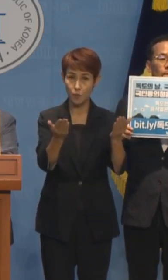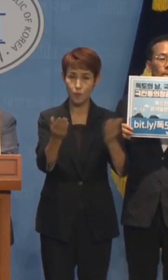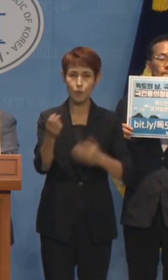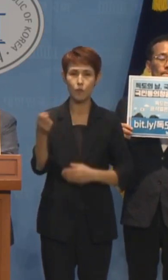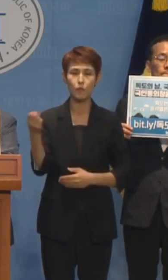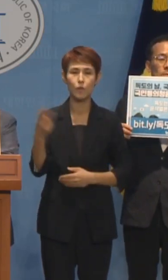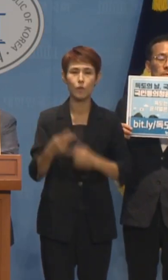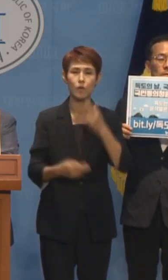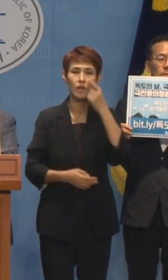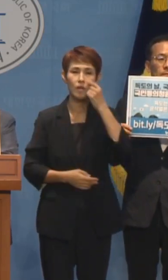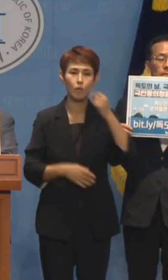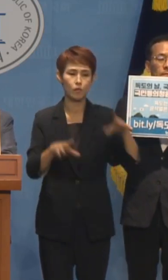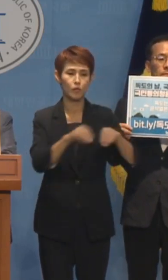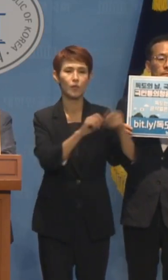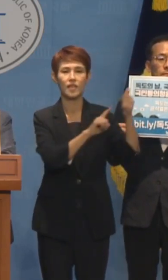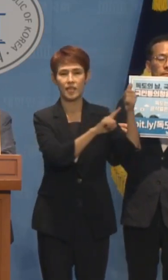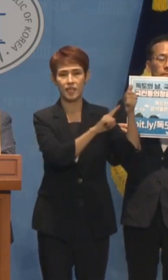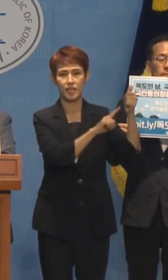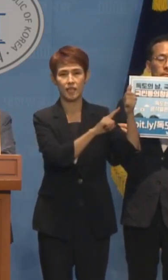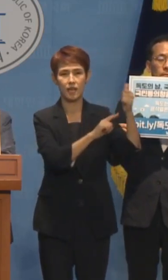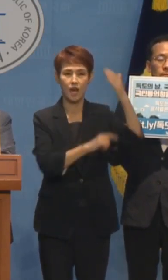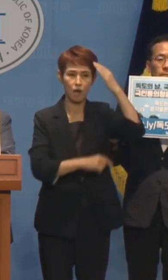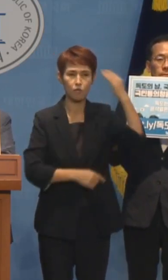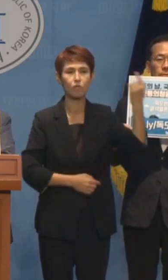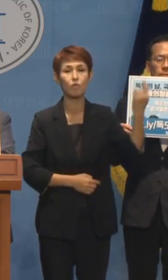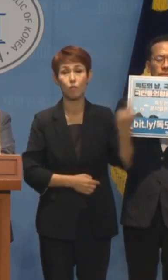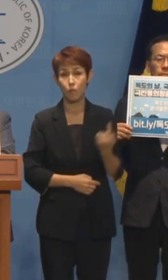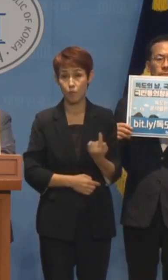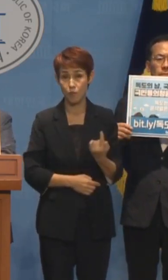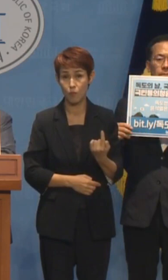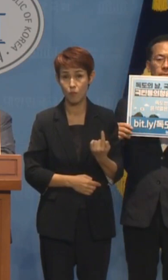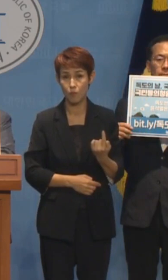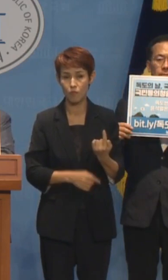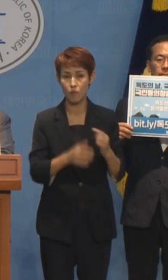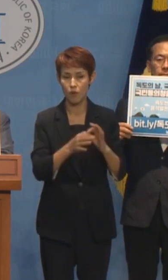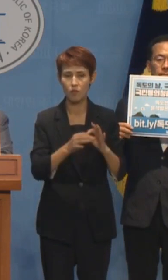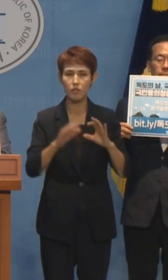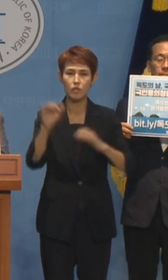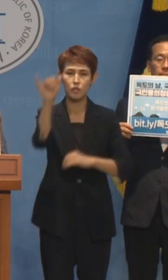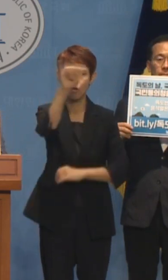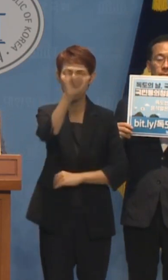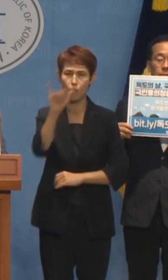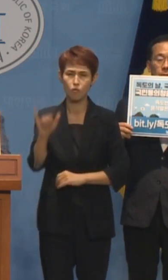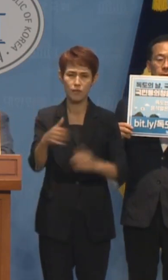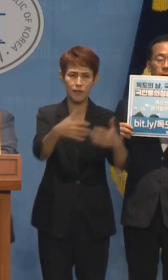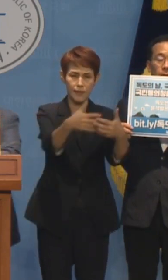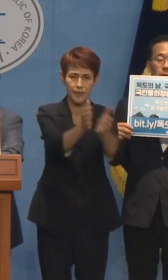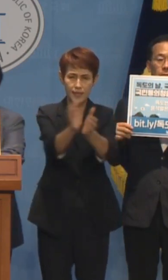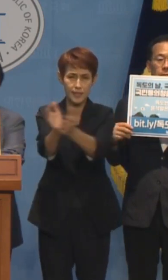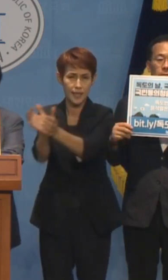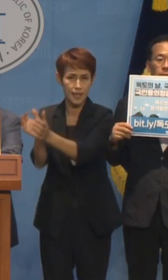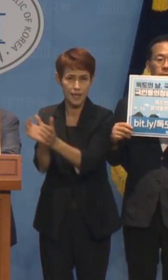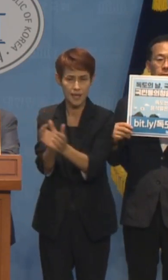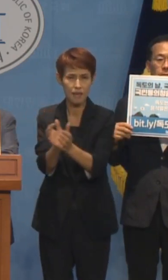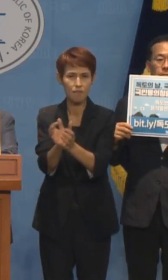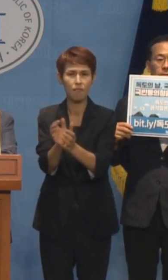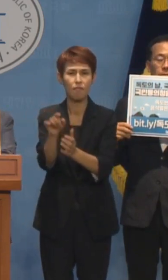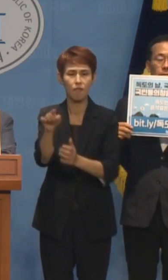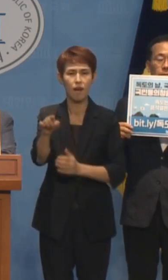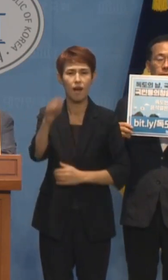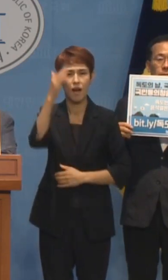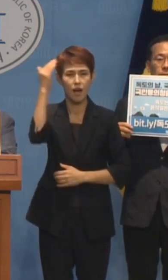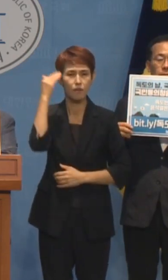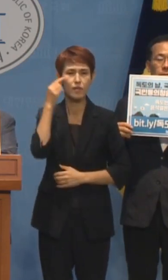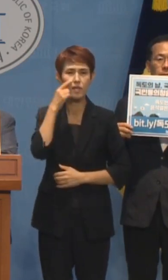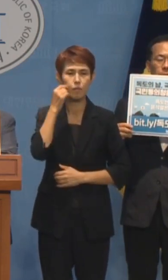기시다 총리가 방하는 거 관련해서 전국의 수백개 단체들이 모인 한일 역사정의 평화